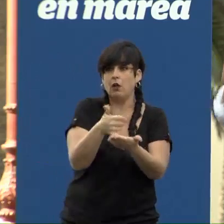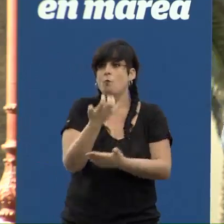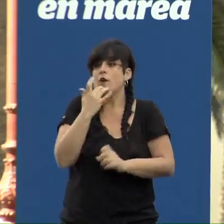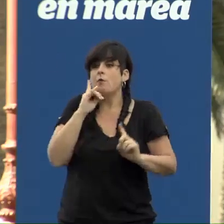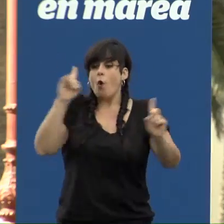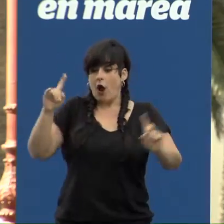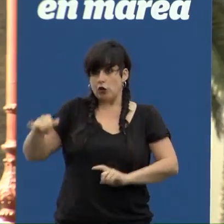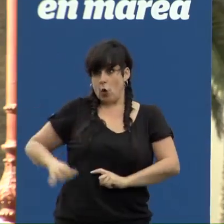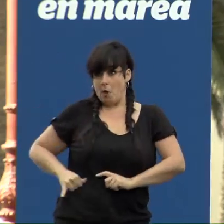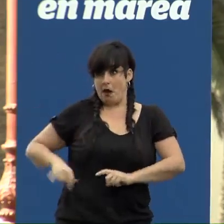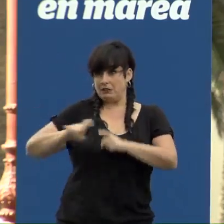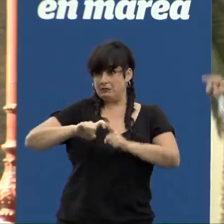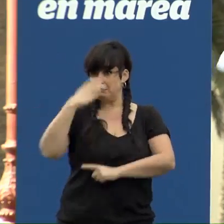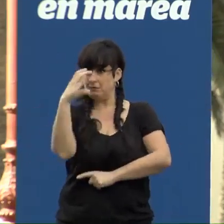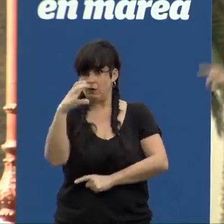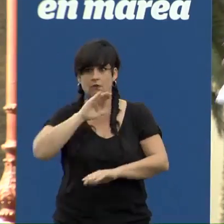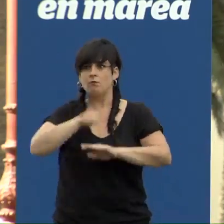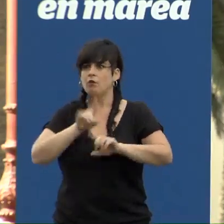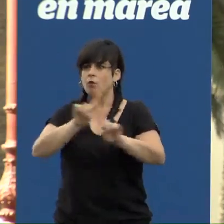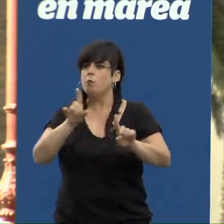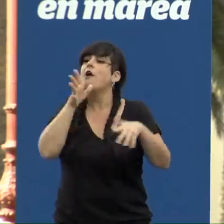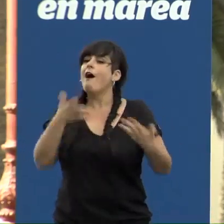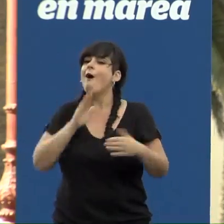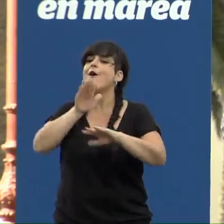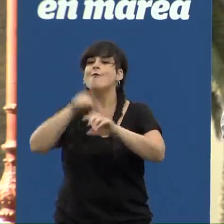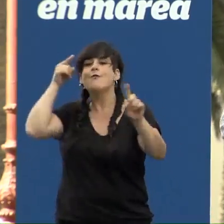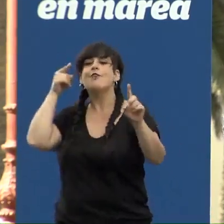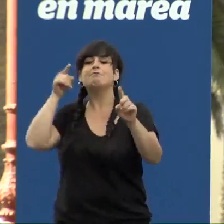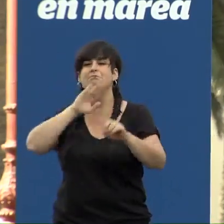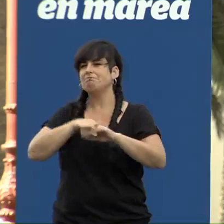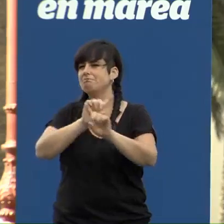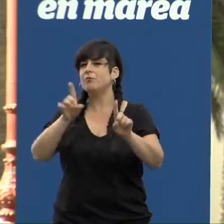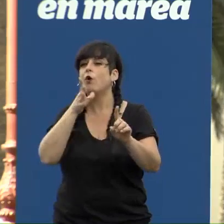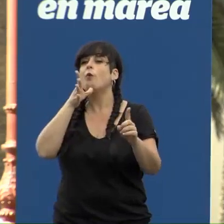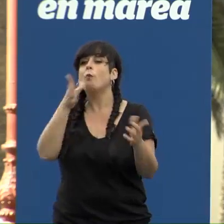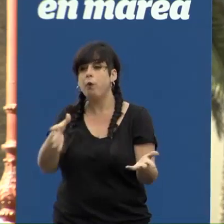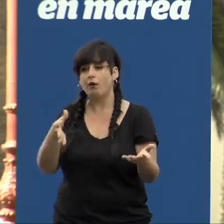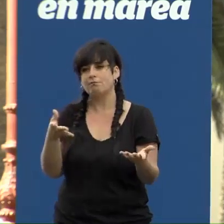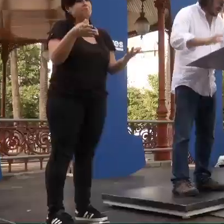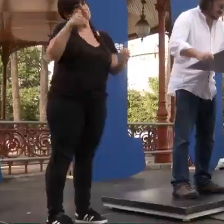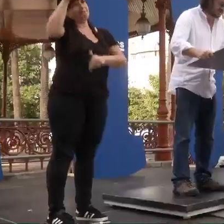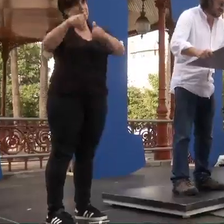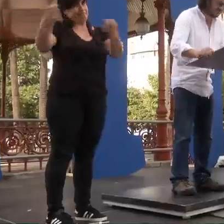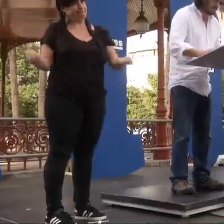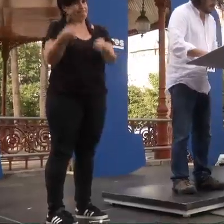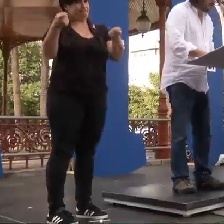hepatite C e agora en cambio incúmplena para conservar a súa poltrona. Férvenos a sangre con estas